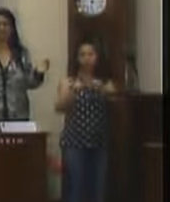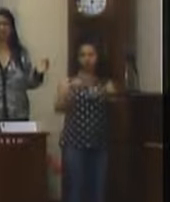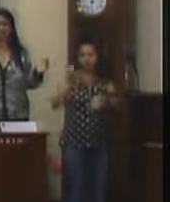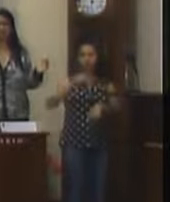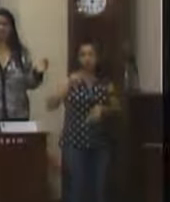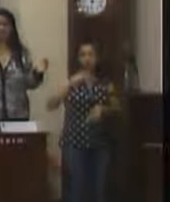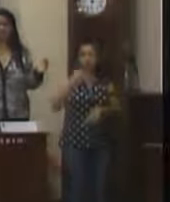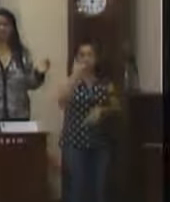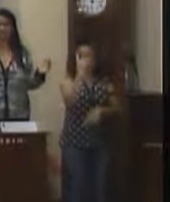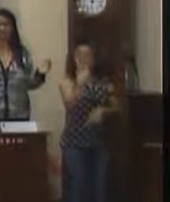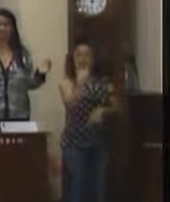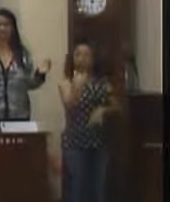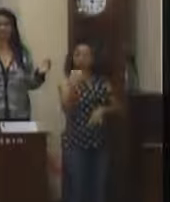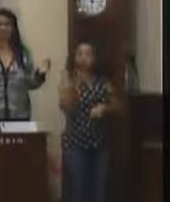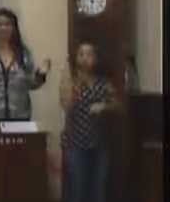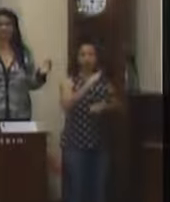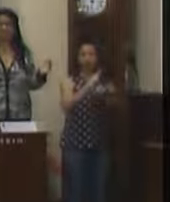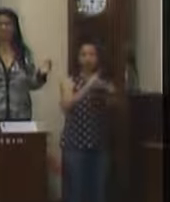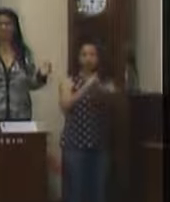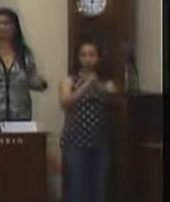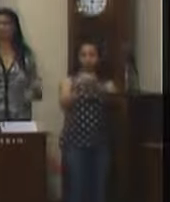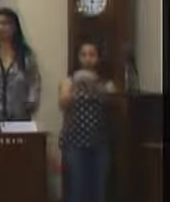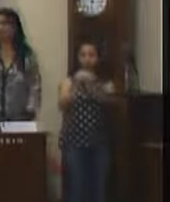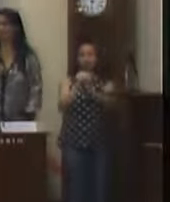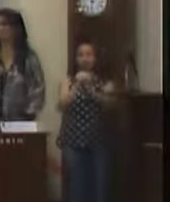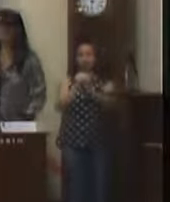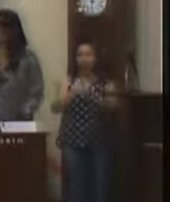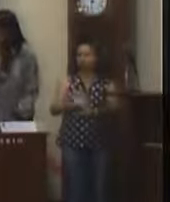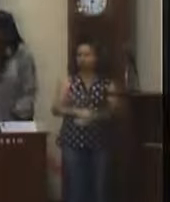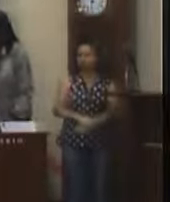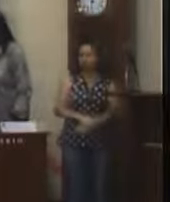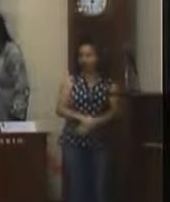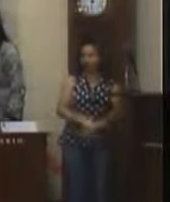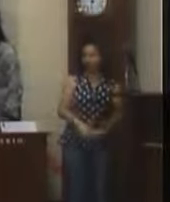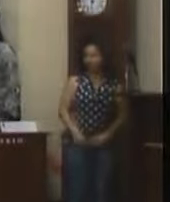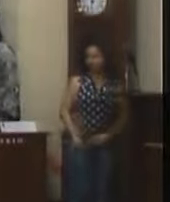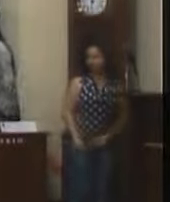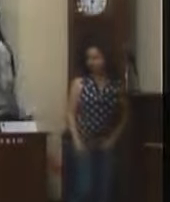deixeis cair em tentação, mas livrai-nos do mal. Amém.